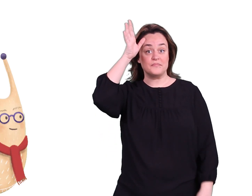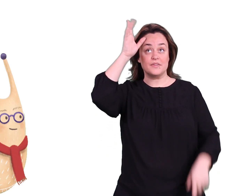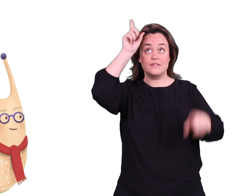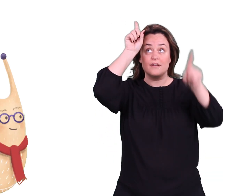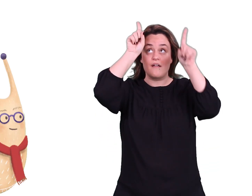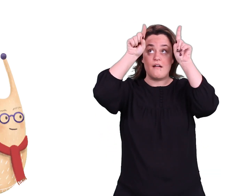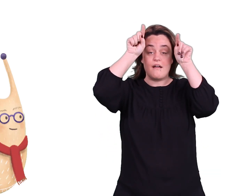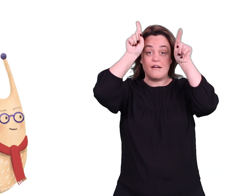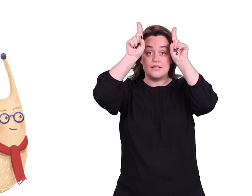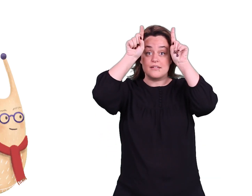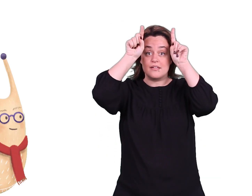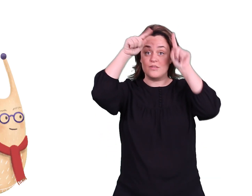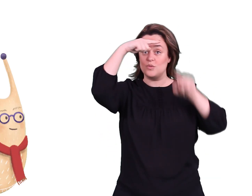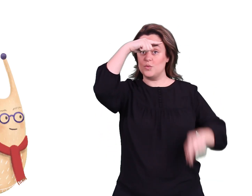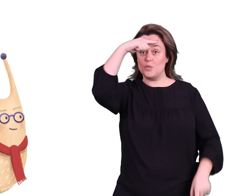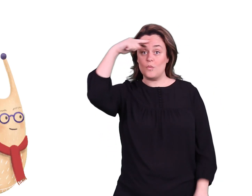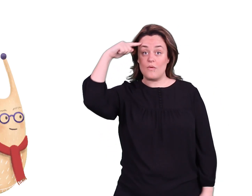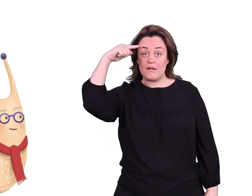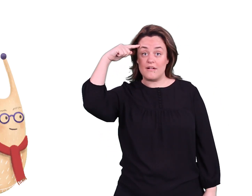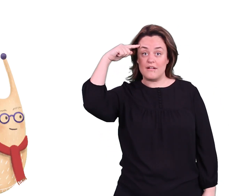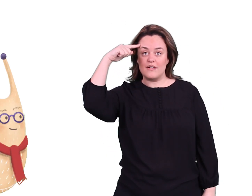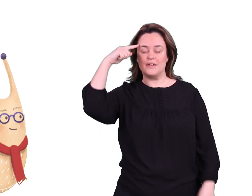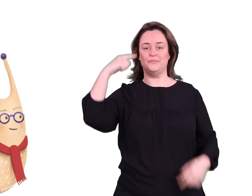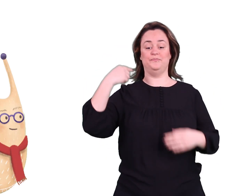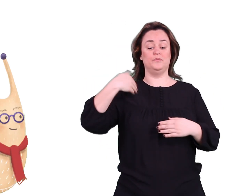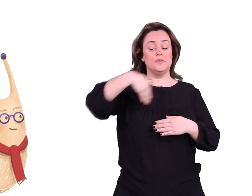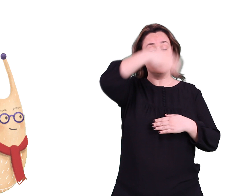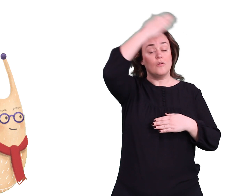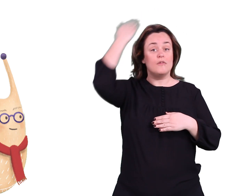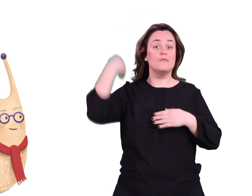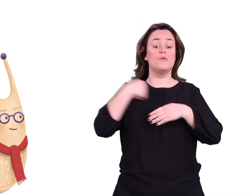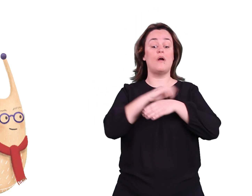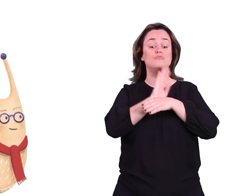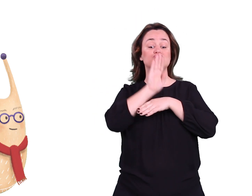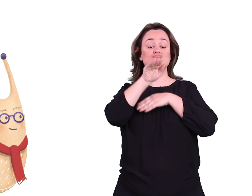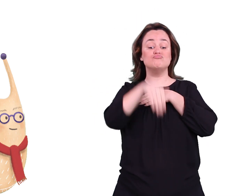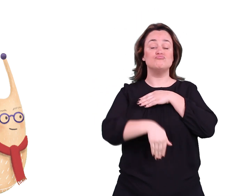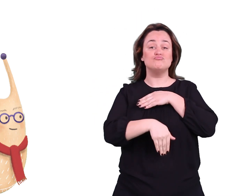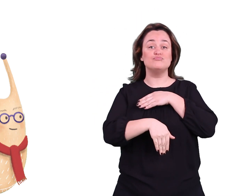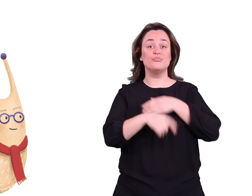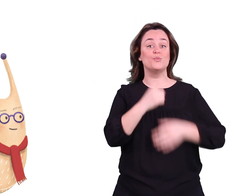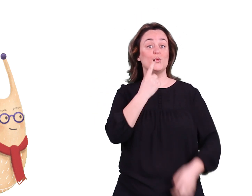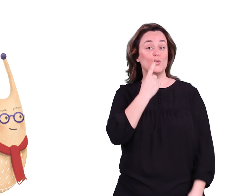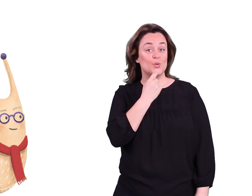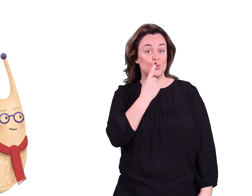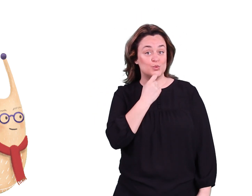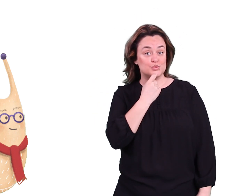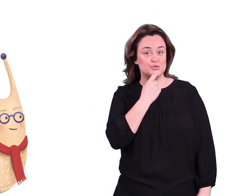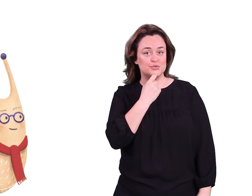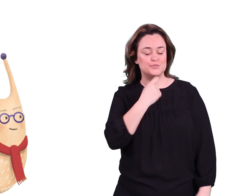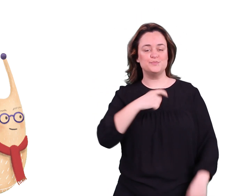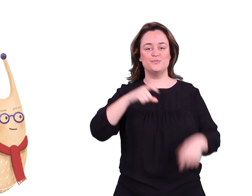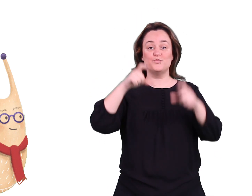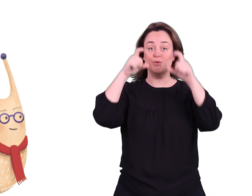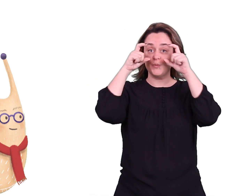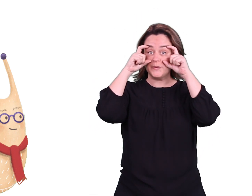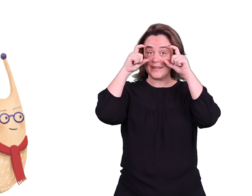Papa Escargot a des antennes noires, un foulard attaché vers l'avant rouge et